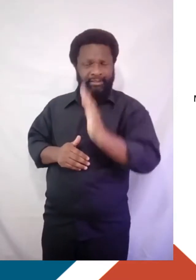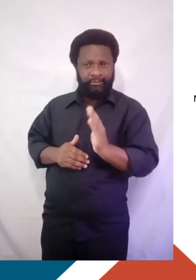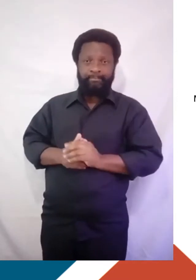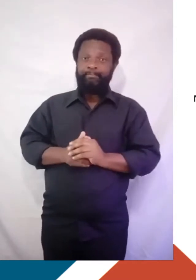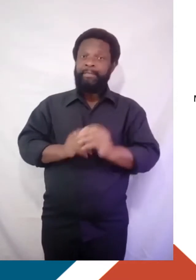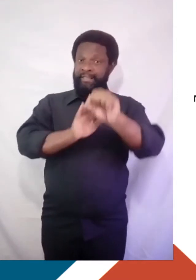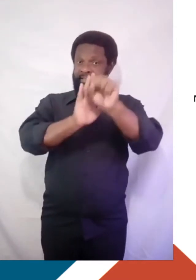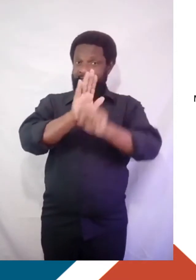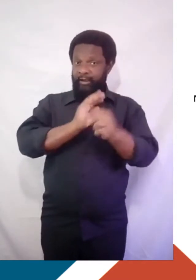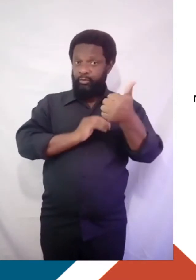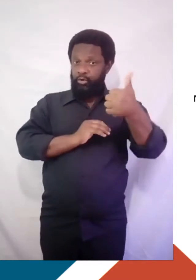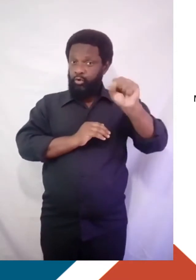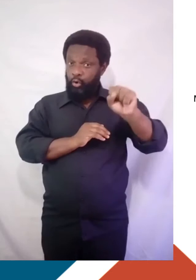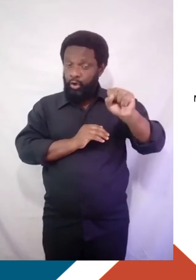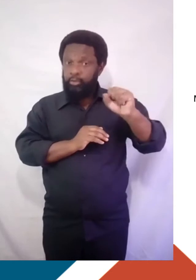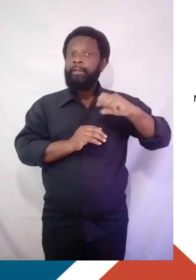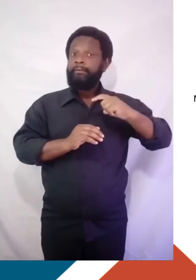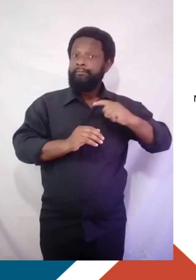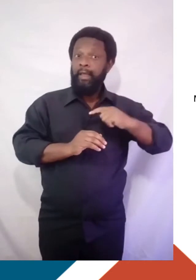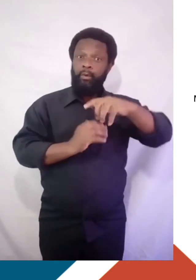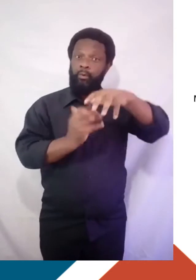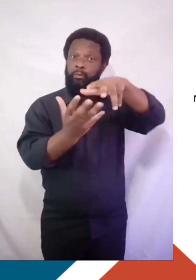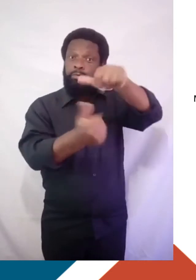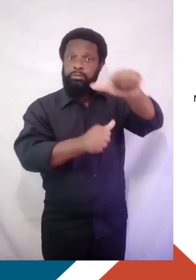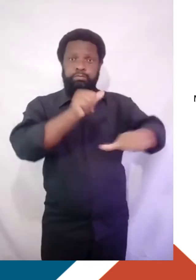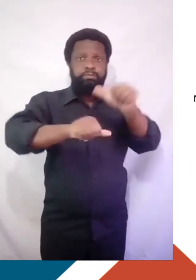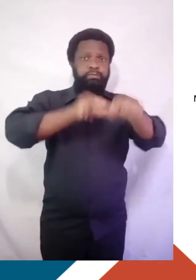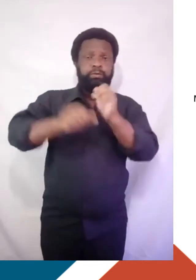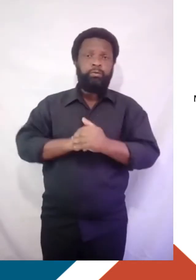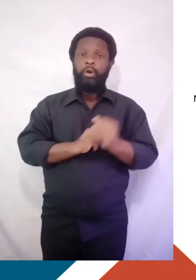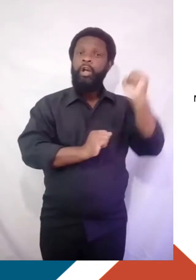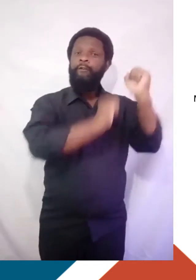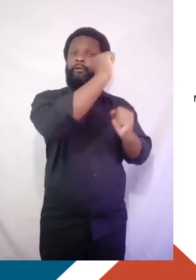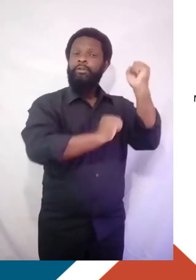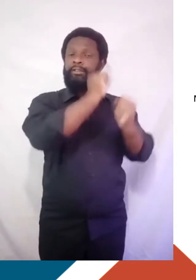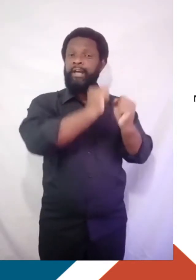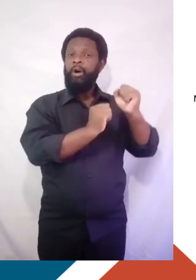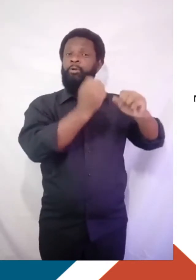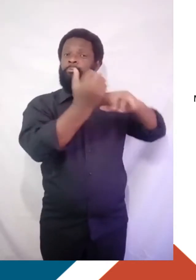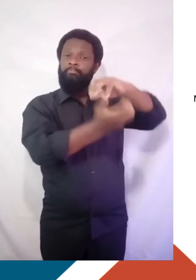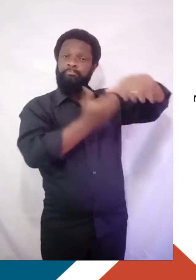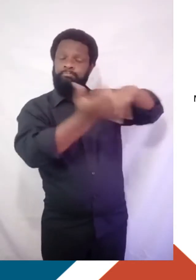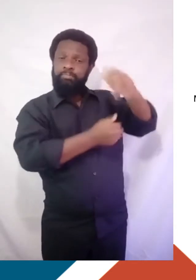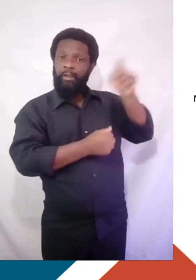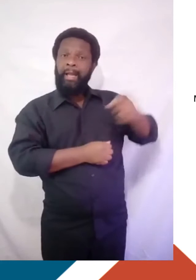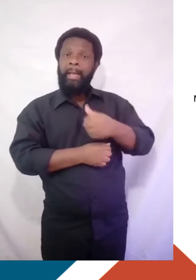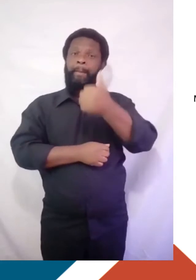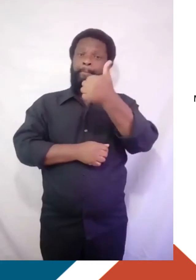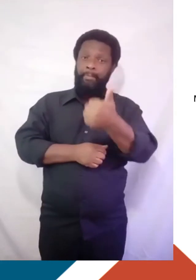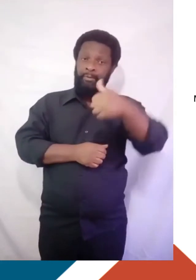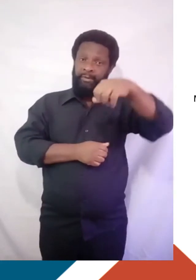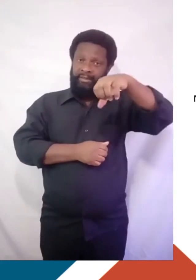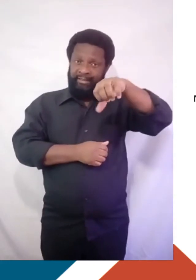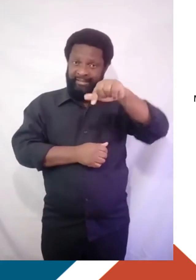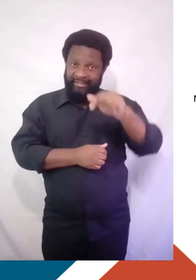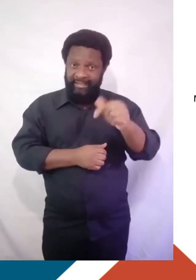do século XVIII consolida grandes transformações no mundo. A Revolução Industrial, de 1760, que